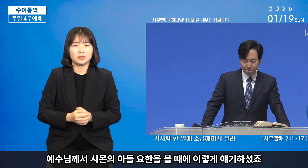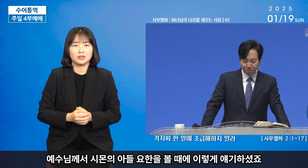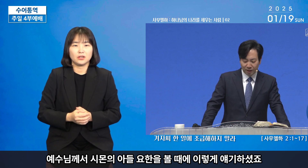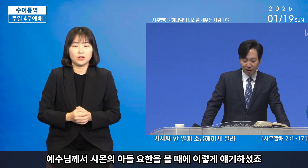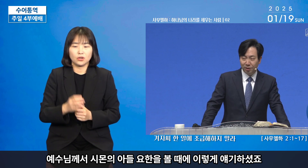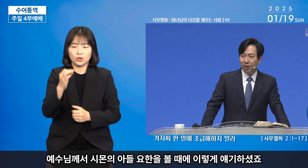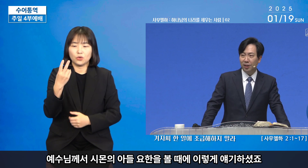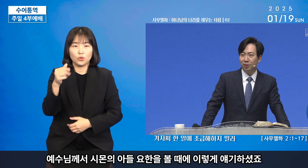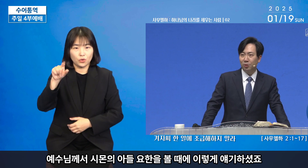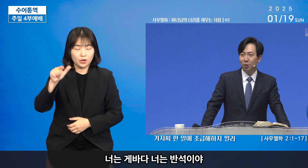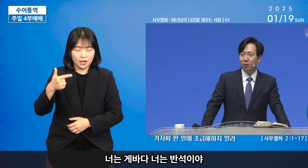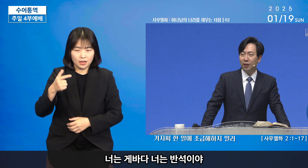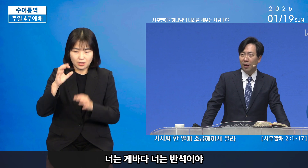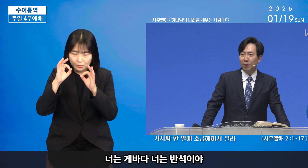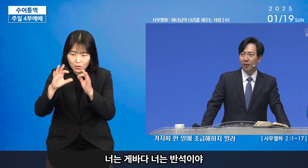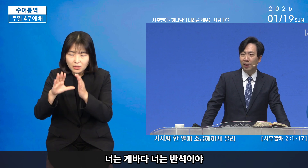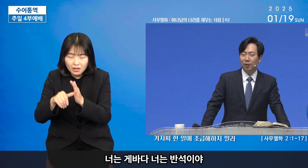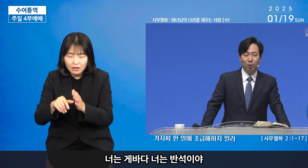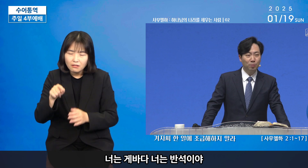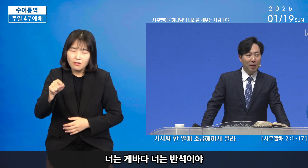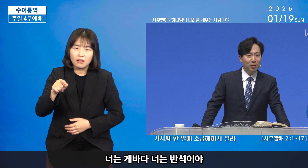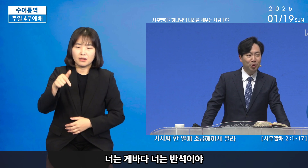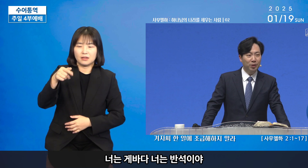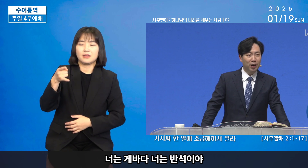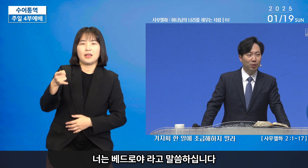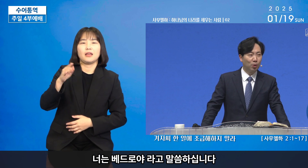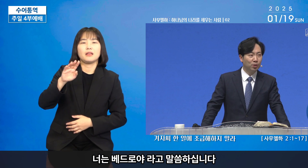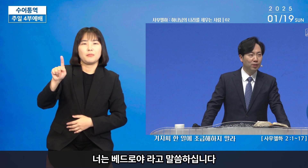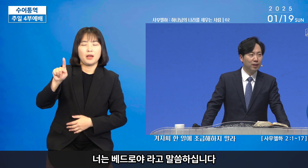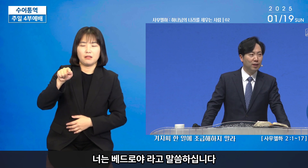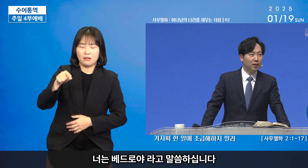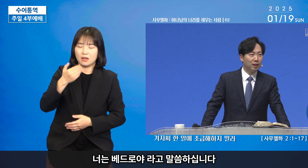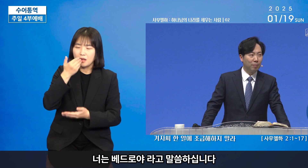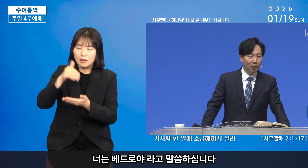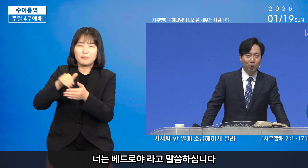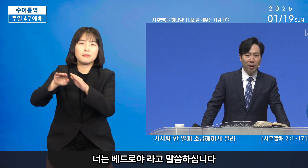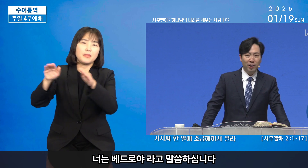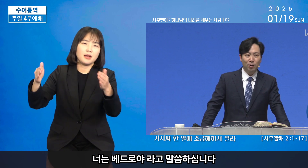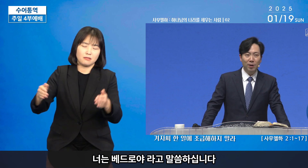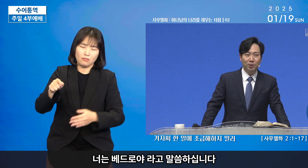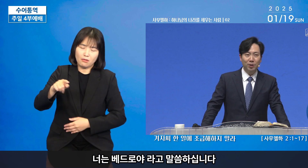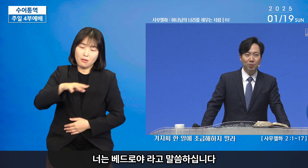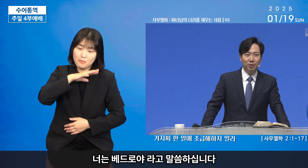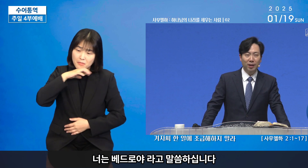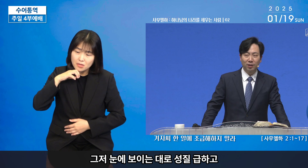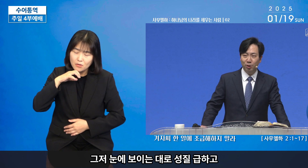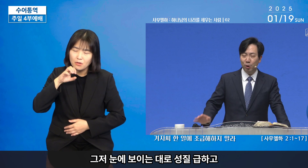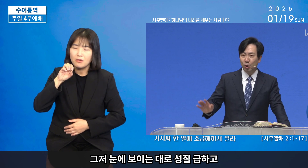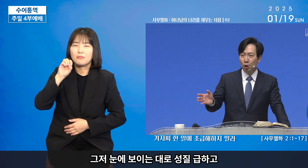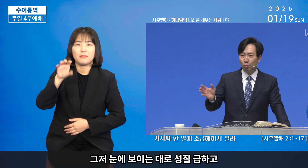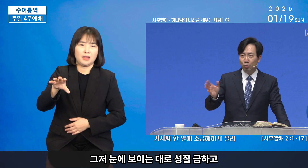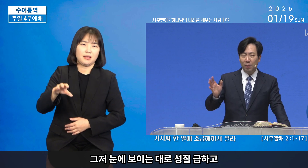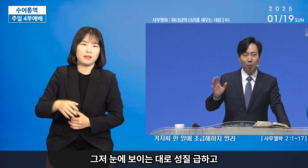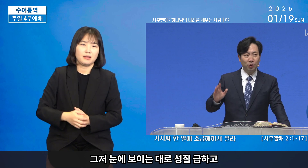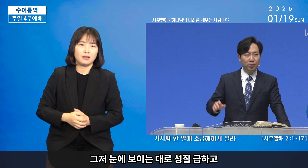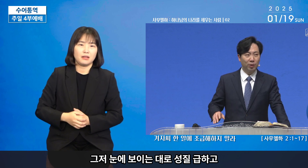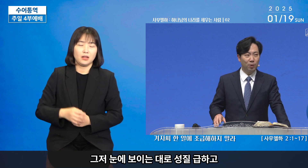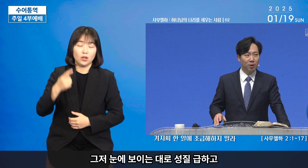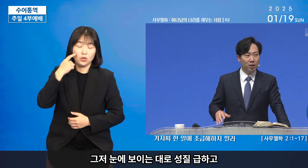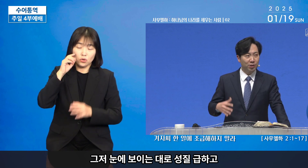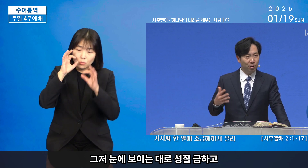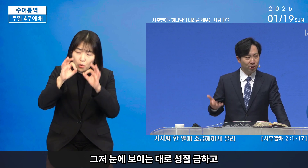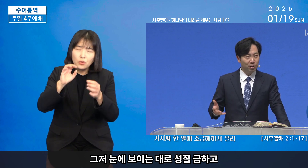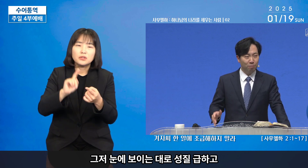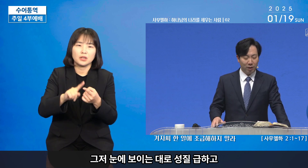때에 이렇게 얘기하셨죠. 너는 게바다, 너는 반석이야, 너는 베드로야 라고 말씀하십니다. 그저 눈에 보이는